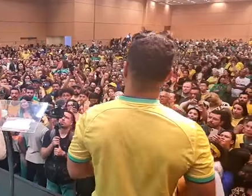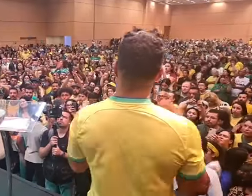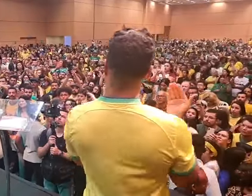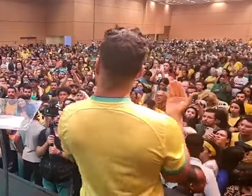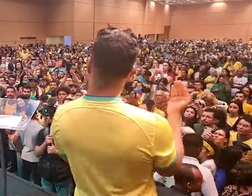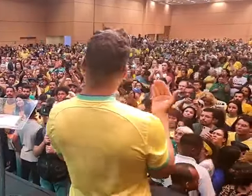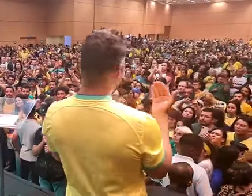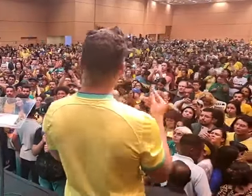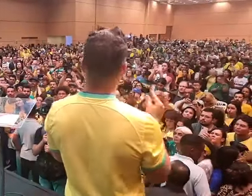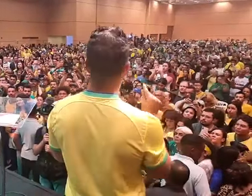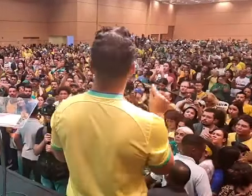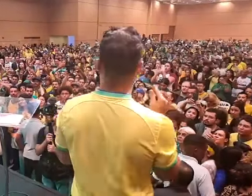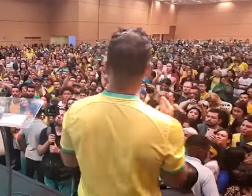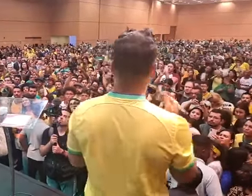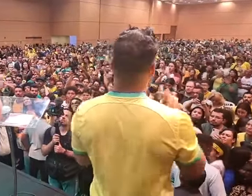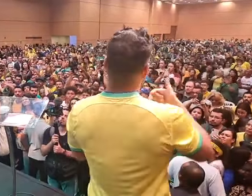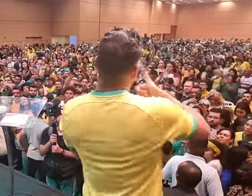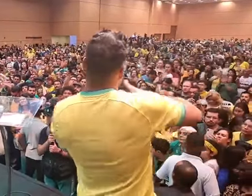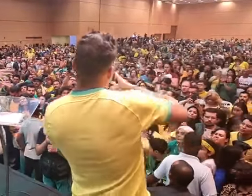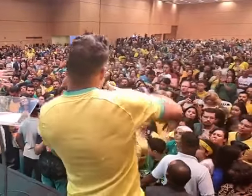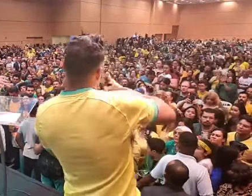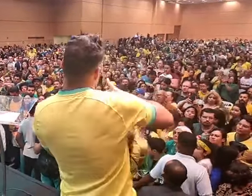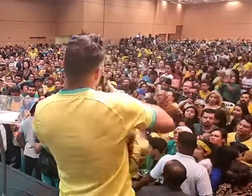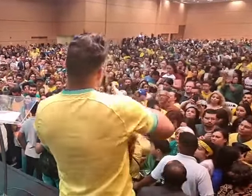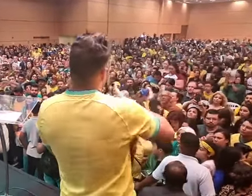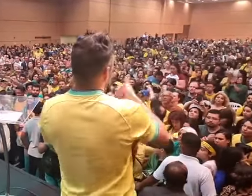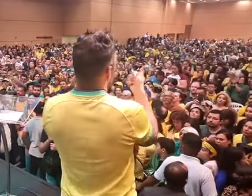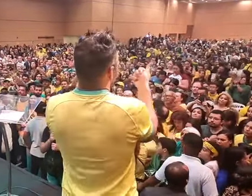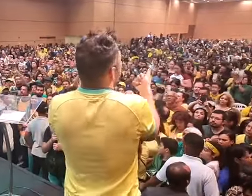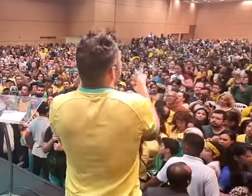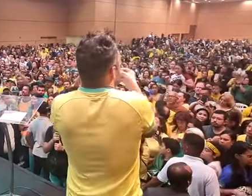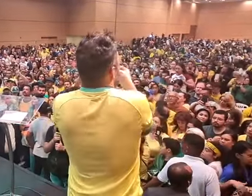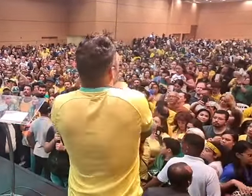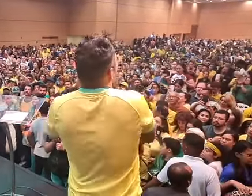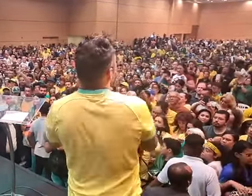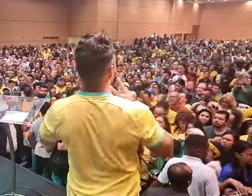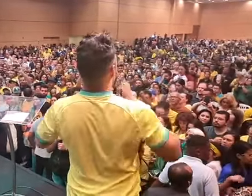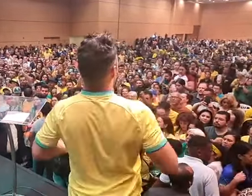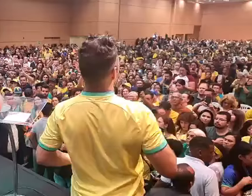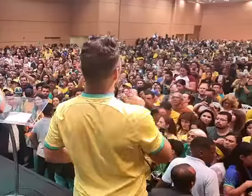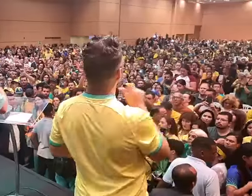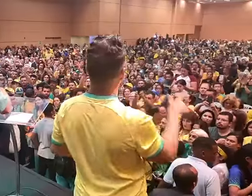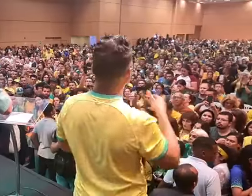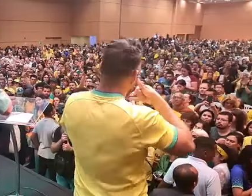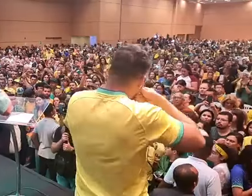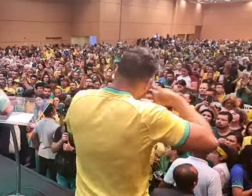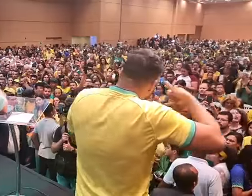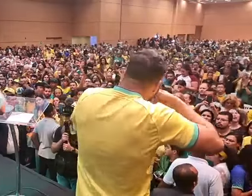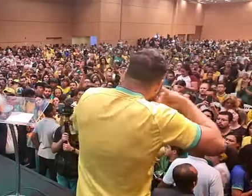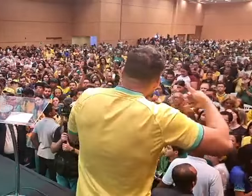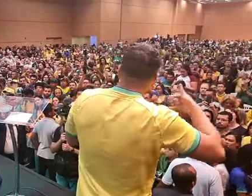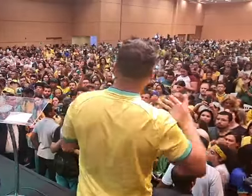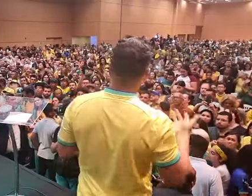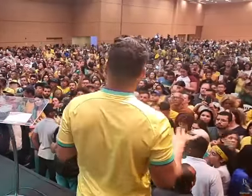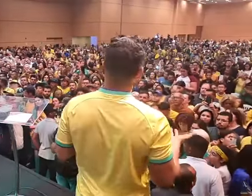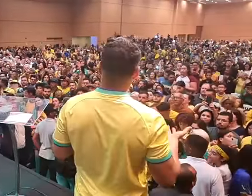comparando, inclusive, que o petróleo faz mais mal à humanidade do que a cocaína.